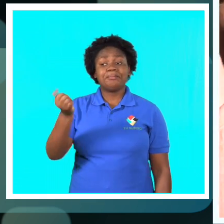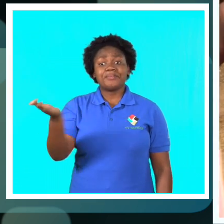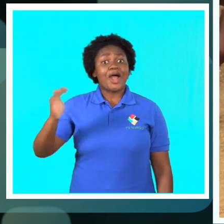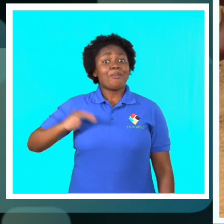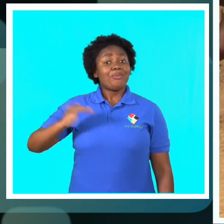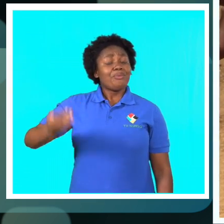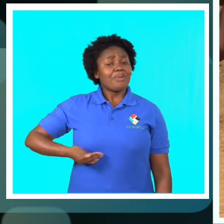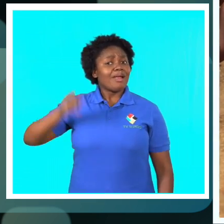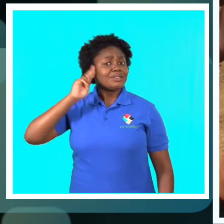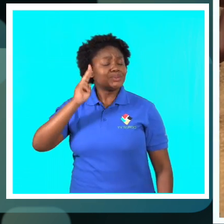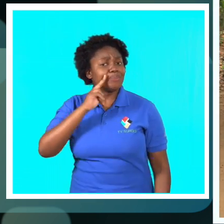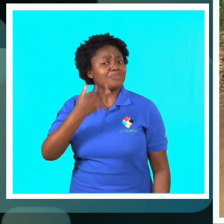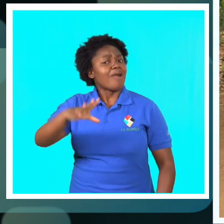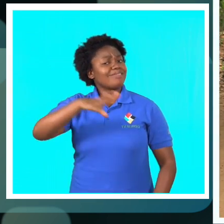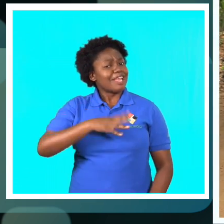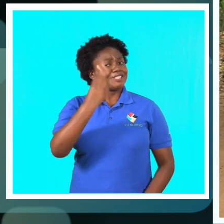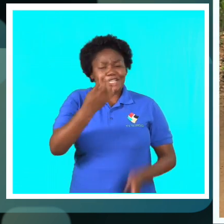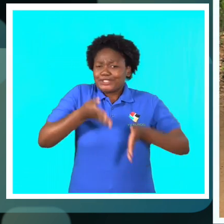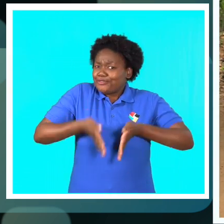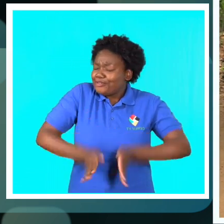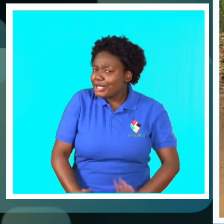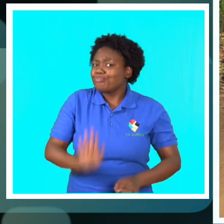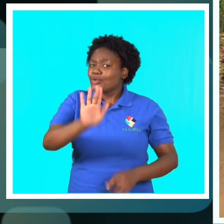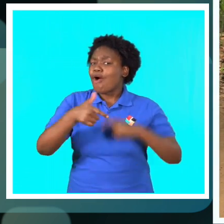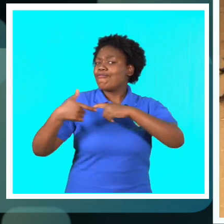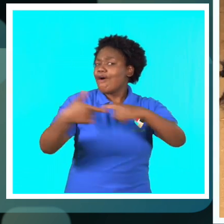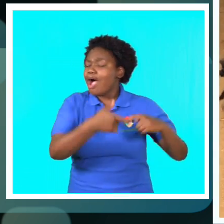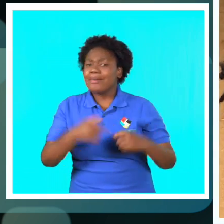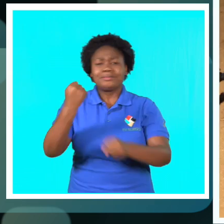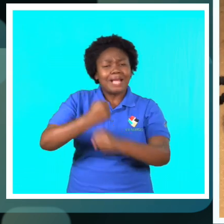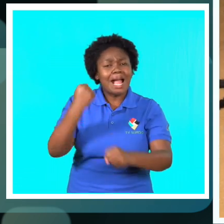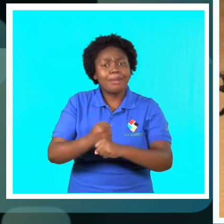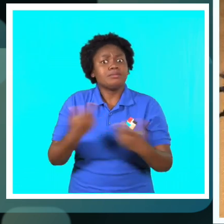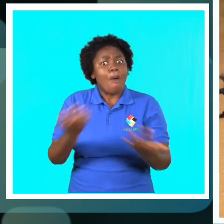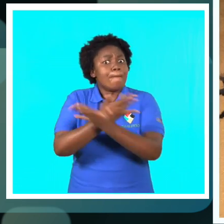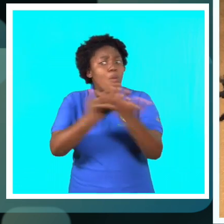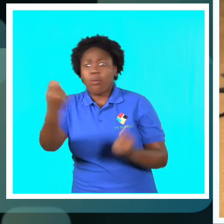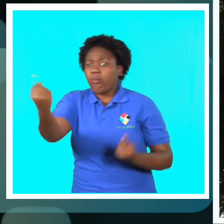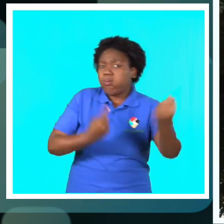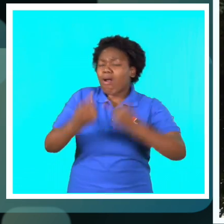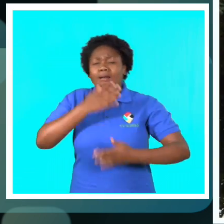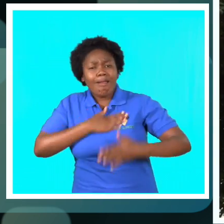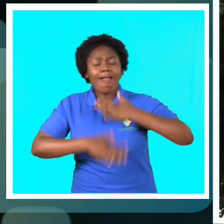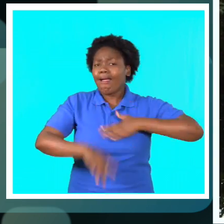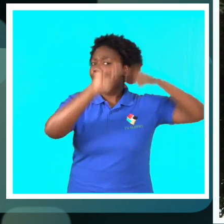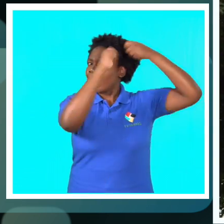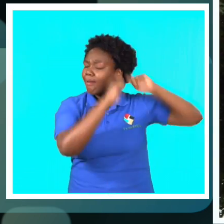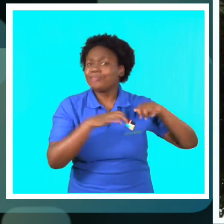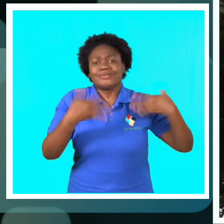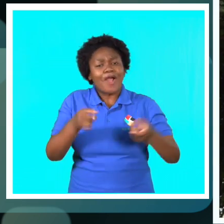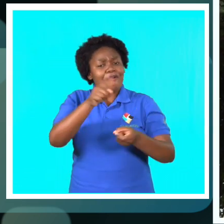Fátima Ângelo é uma mulher surda, mãe de dois filhos e desempregada. Sustenta sua família com as traças que faz num salão